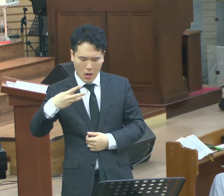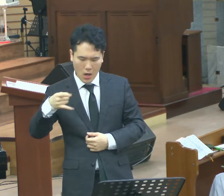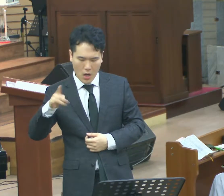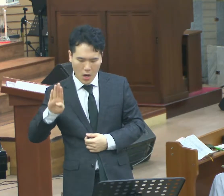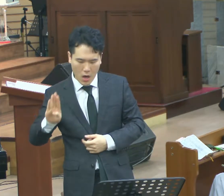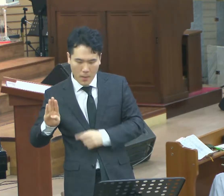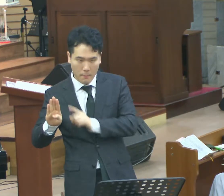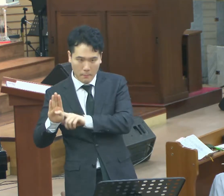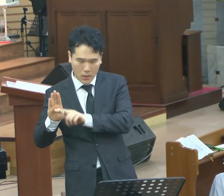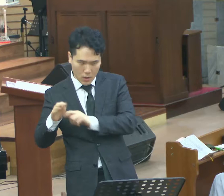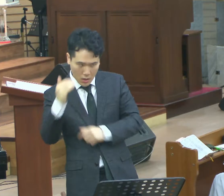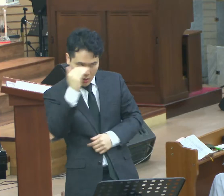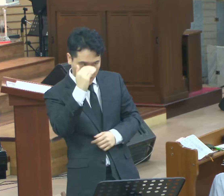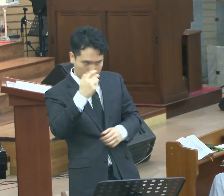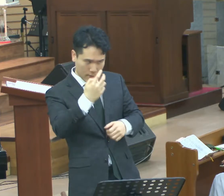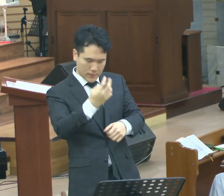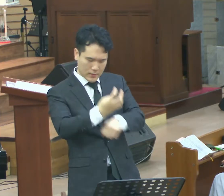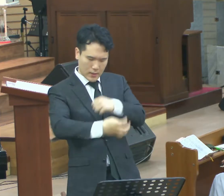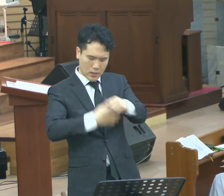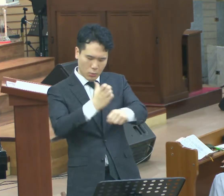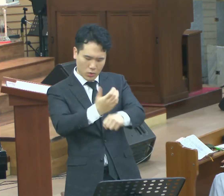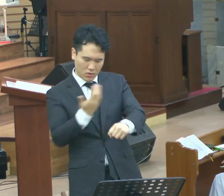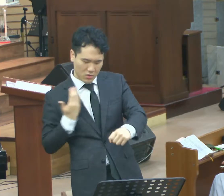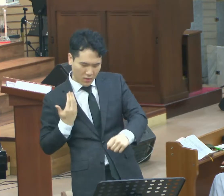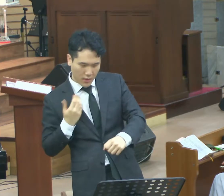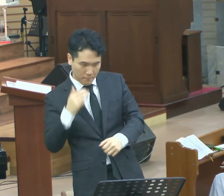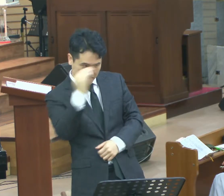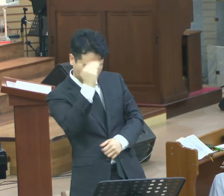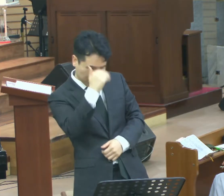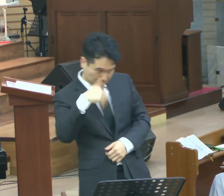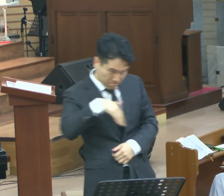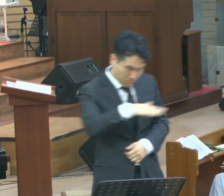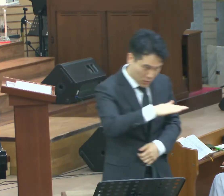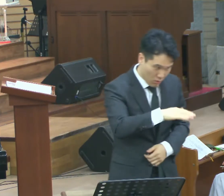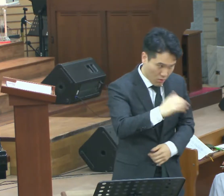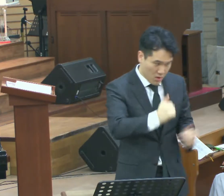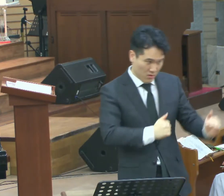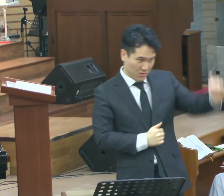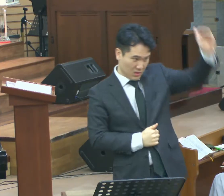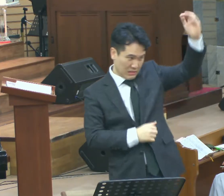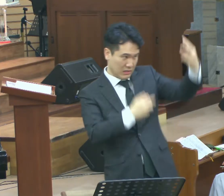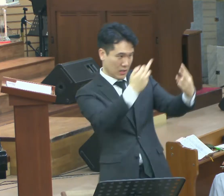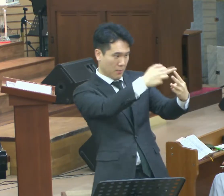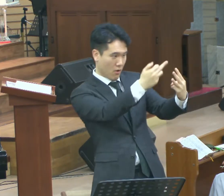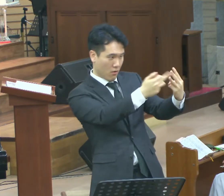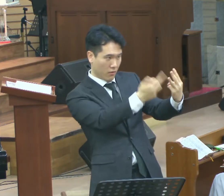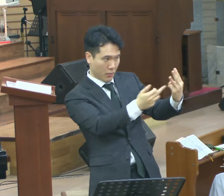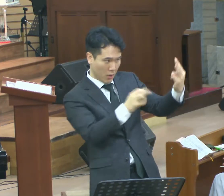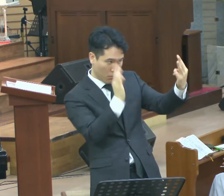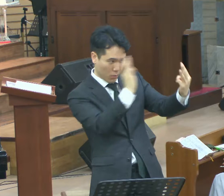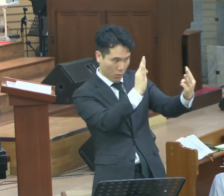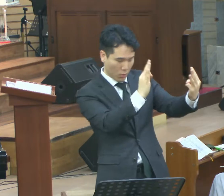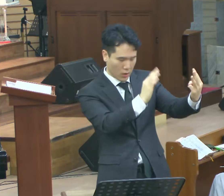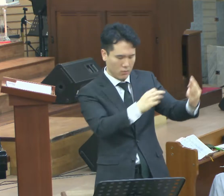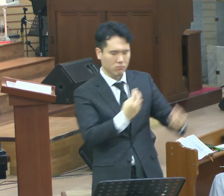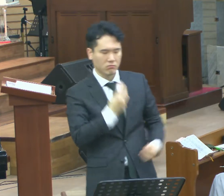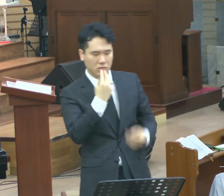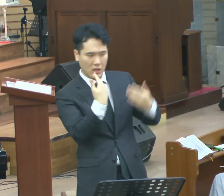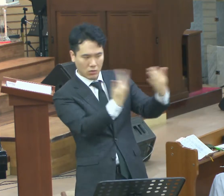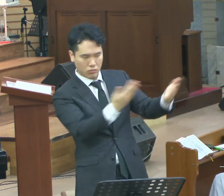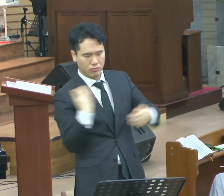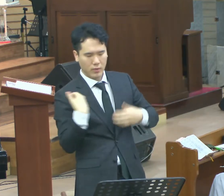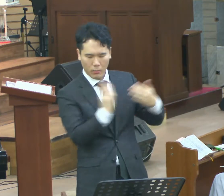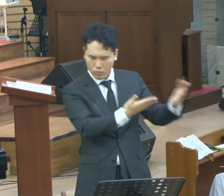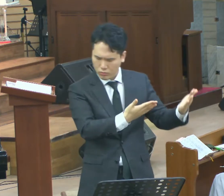이유가 있어요. 그거는 갈렙도 늙고 그들도 늙는데 하나님을 믿고 있으면서 85세 된 사람과